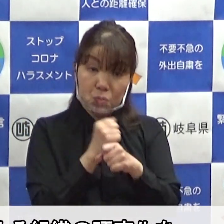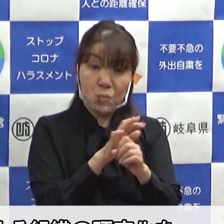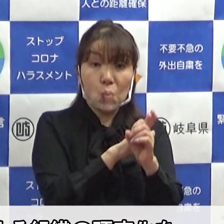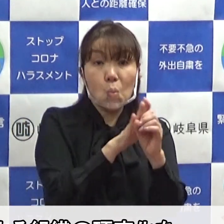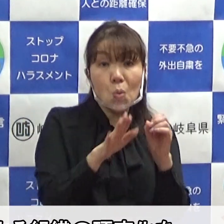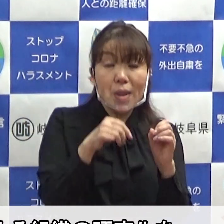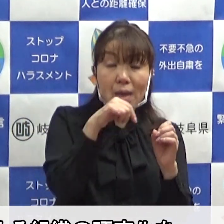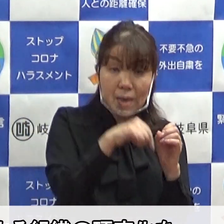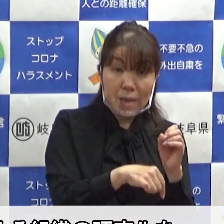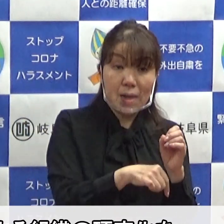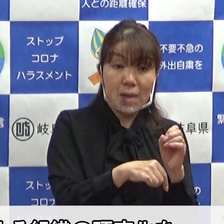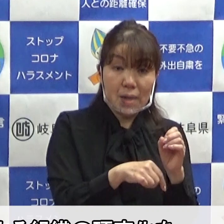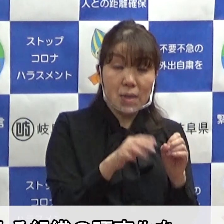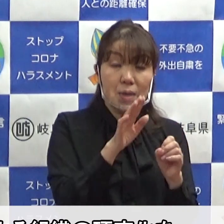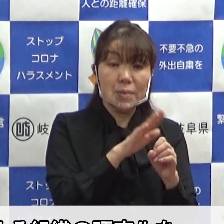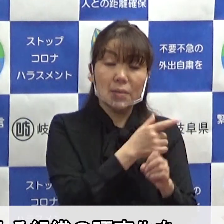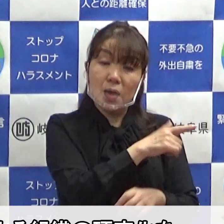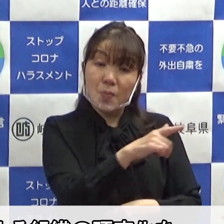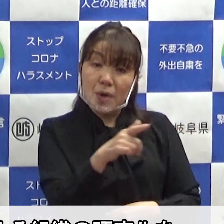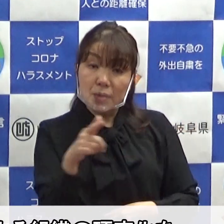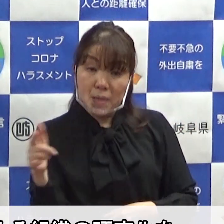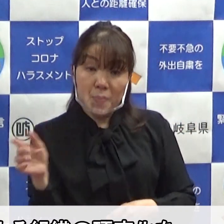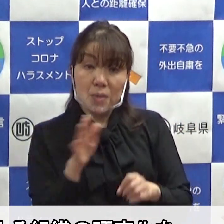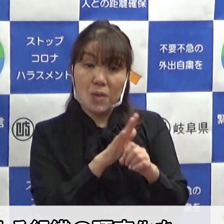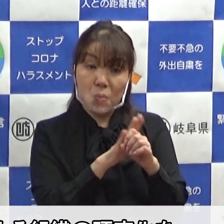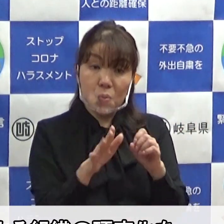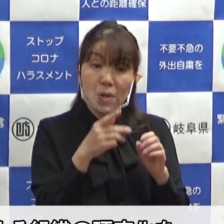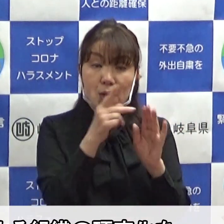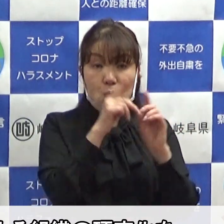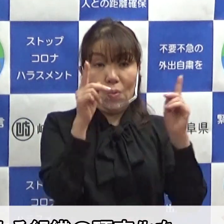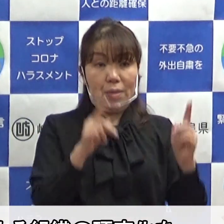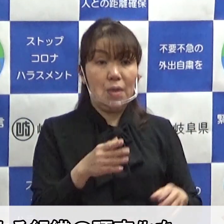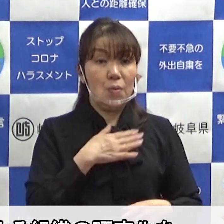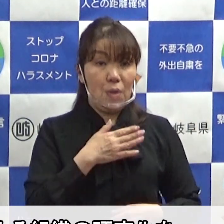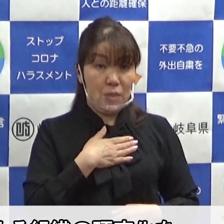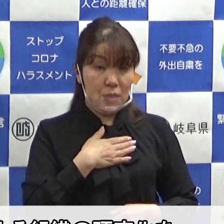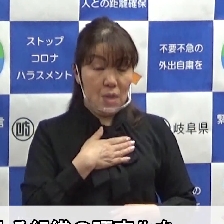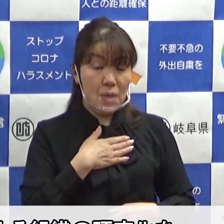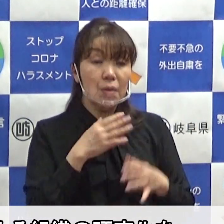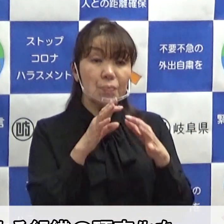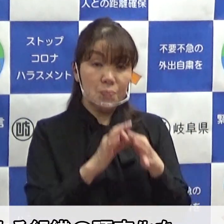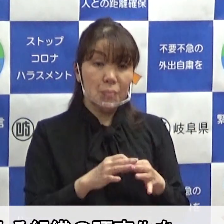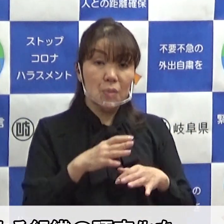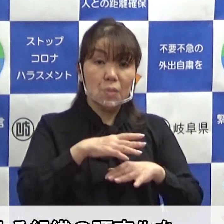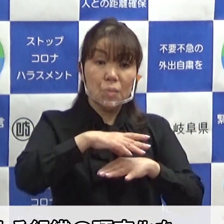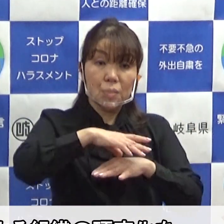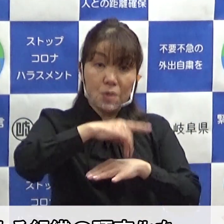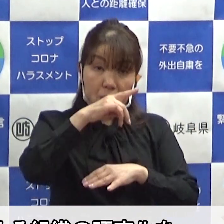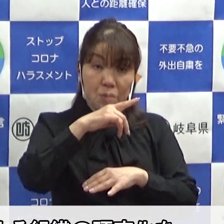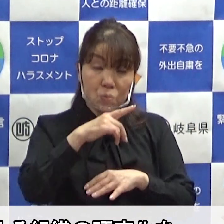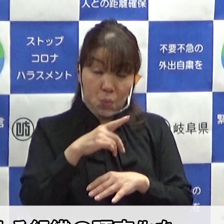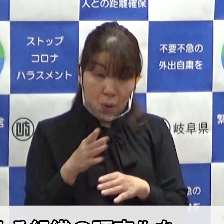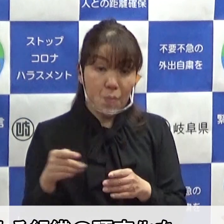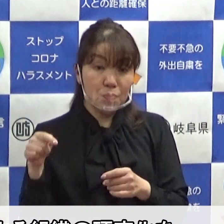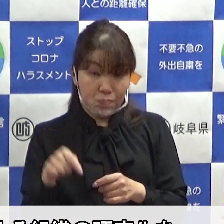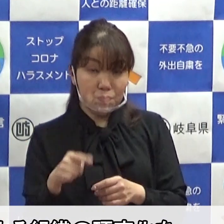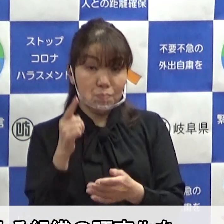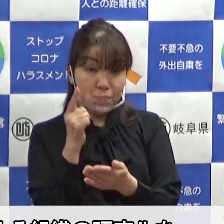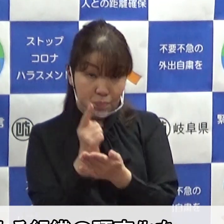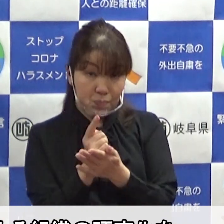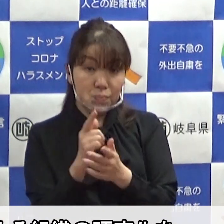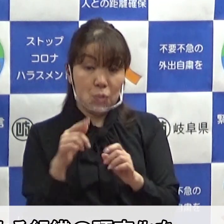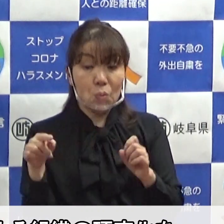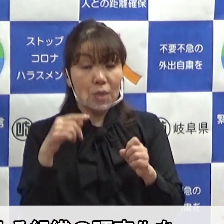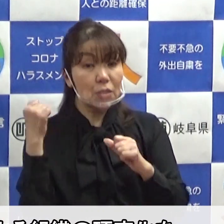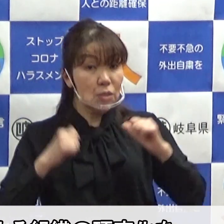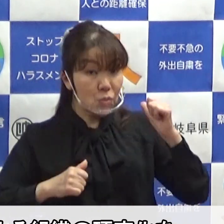で、さまざまなコロナをめぐる課題が分かってきましたから、最初はタスクフォースから始めて、そこで自由